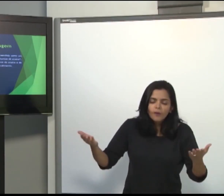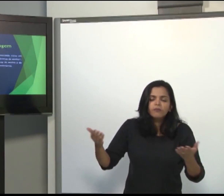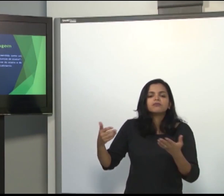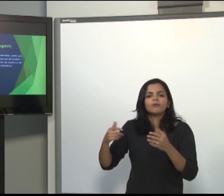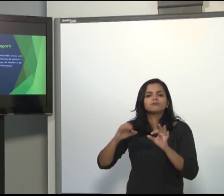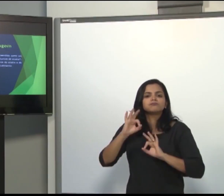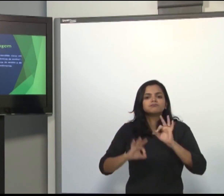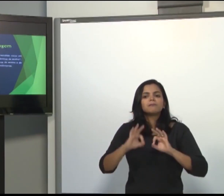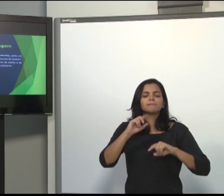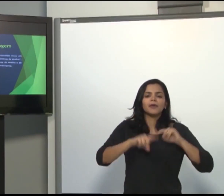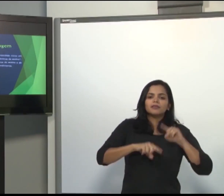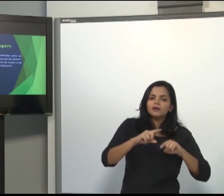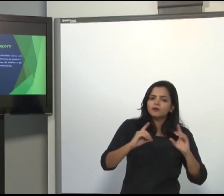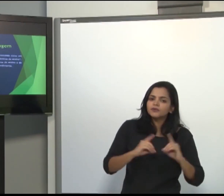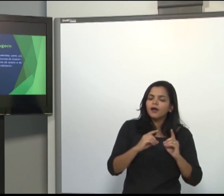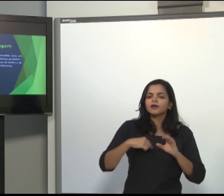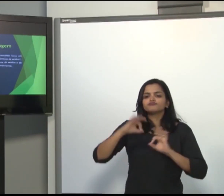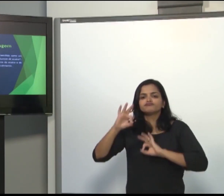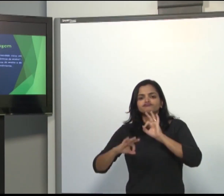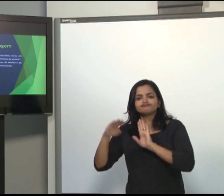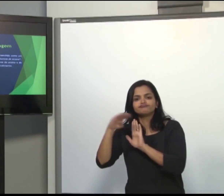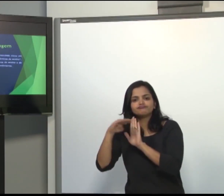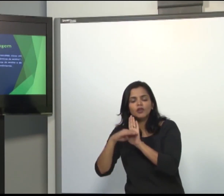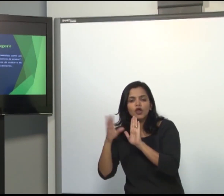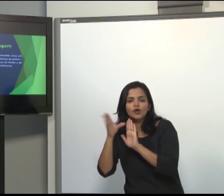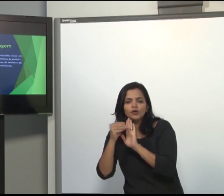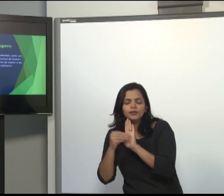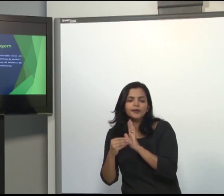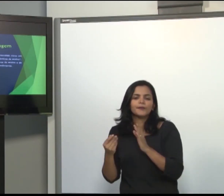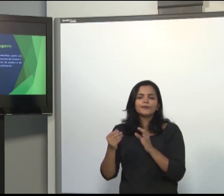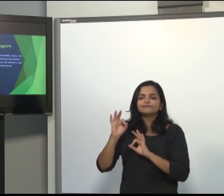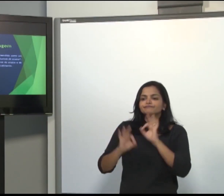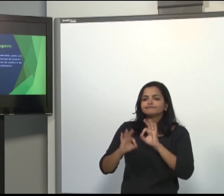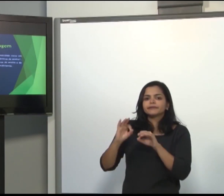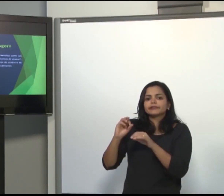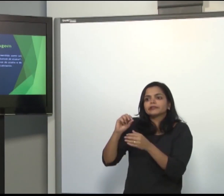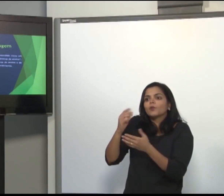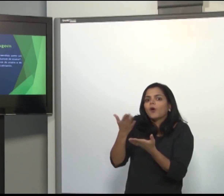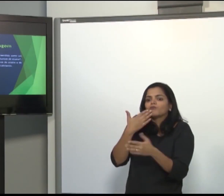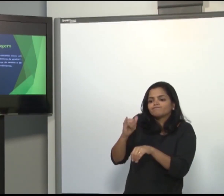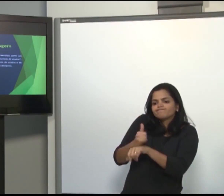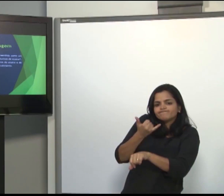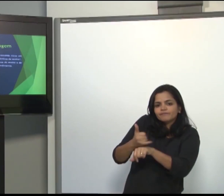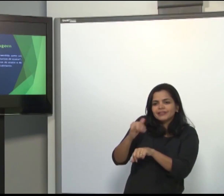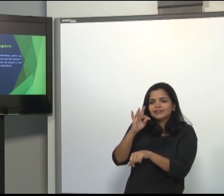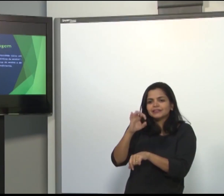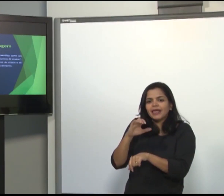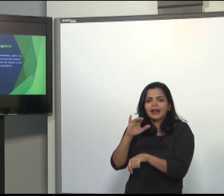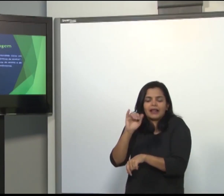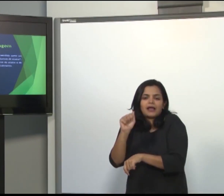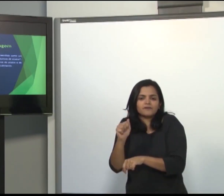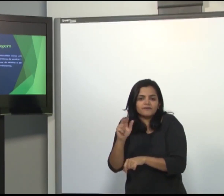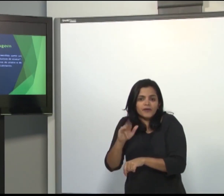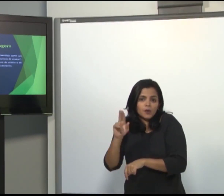materiais didáticos, conteúdos, verificar qual a melhor estratégia a ser utilizada. Isso